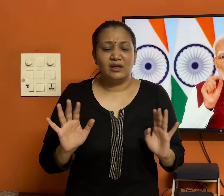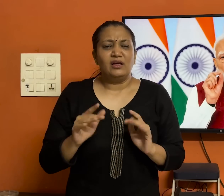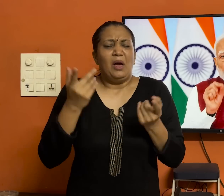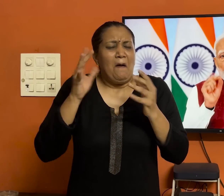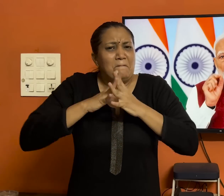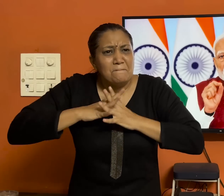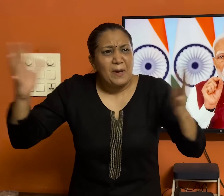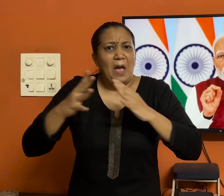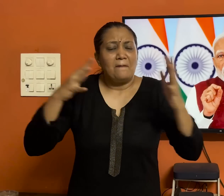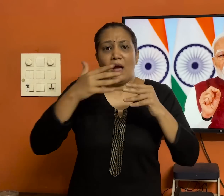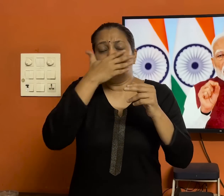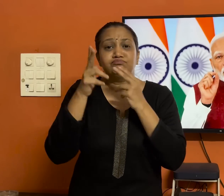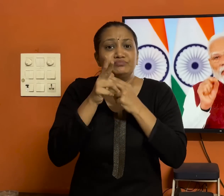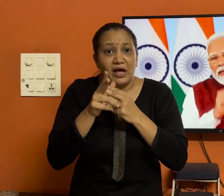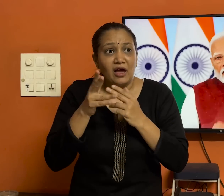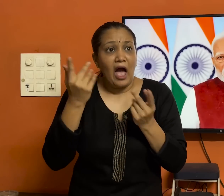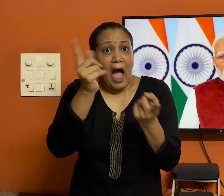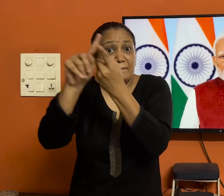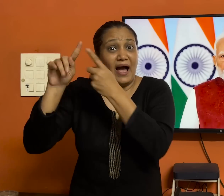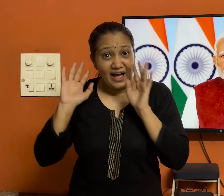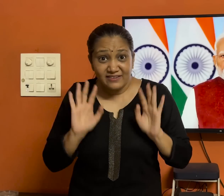जो बड़े आतंकी हमले हुए हैं,